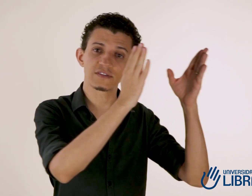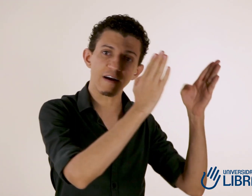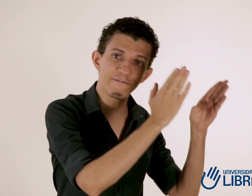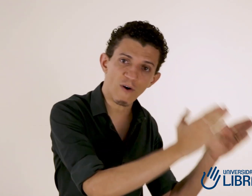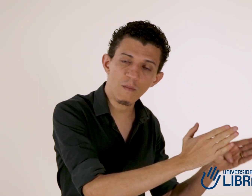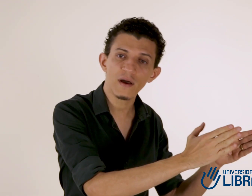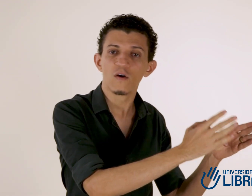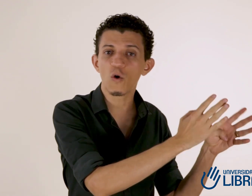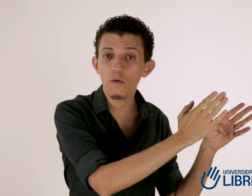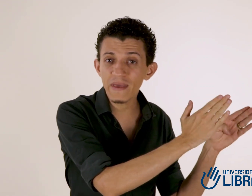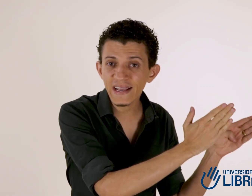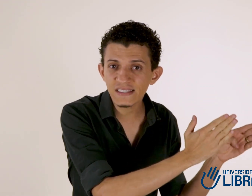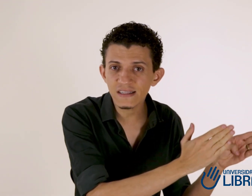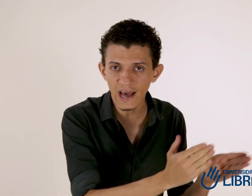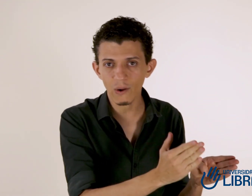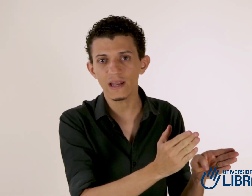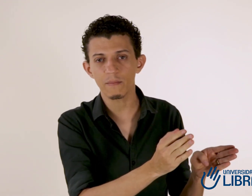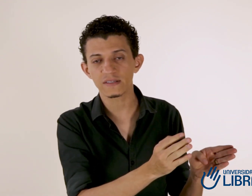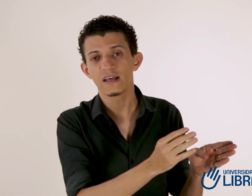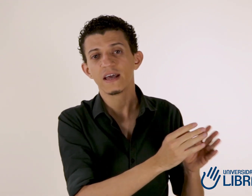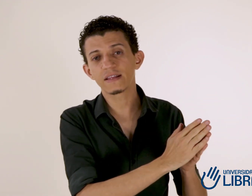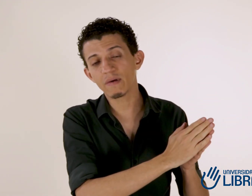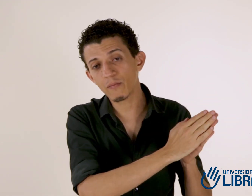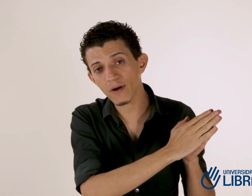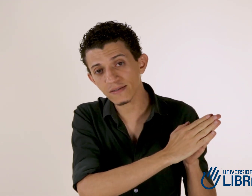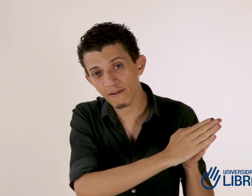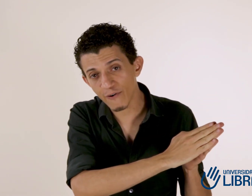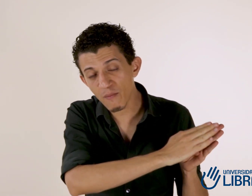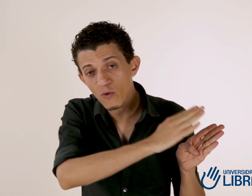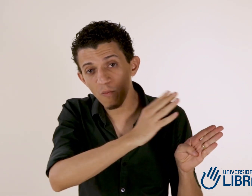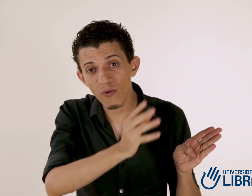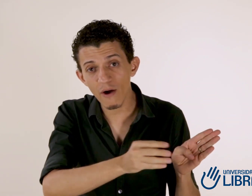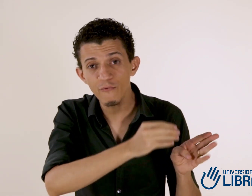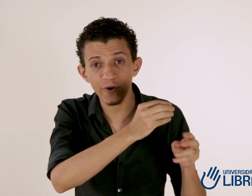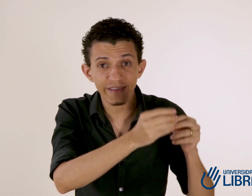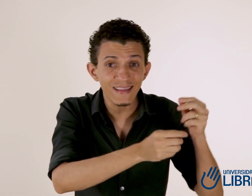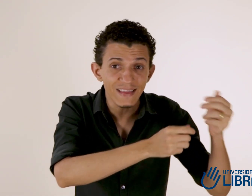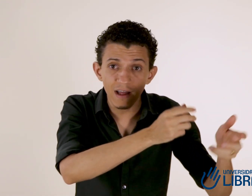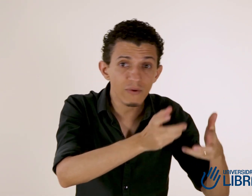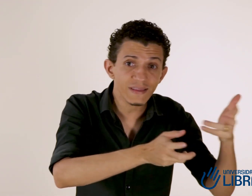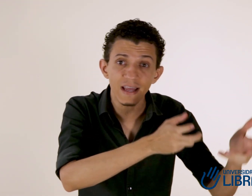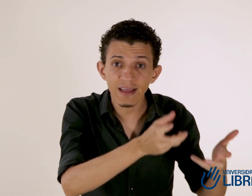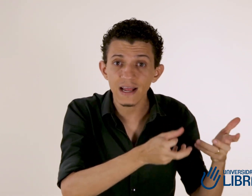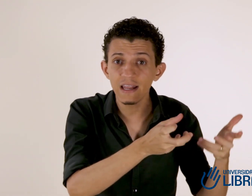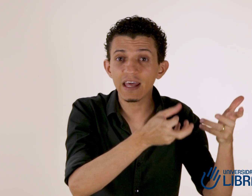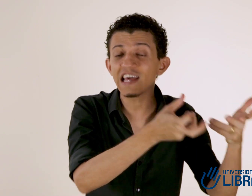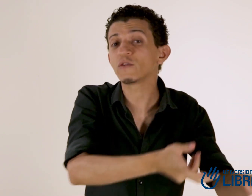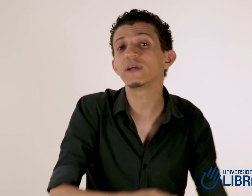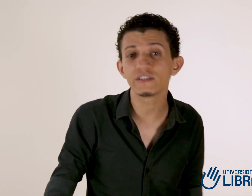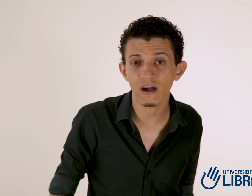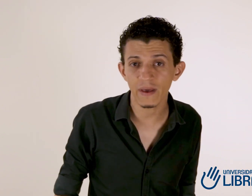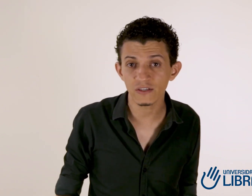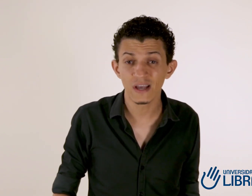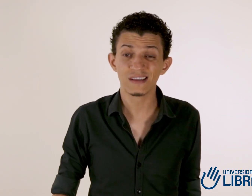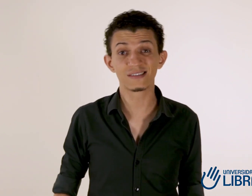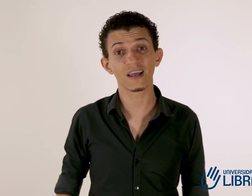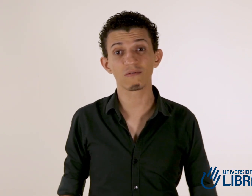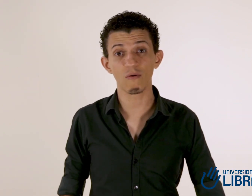da forma como me ensinaram a Libras e também por causa da forma como eu fui tentando entender ali intuitivamente, sendo